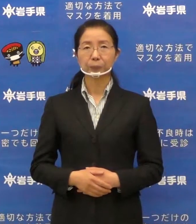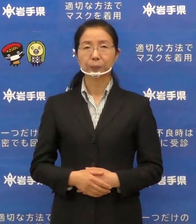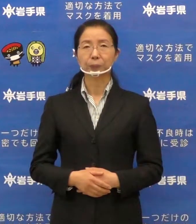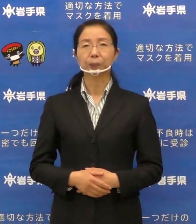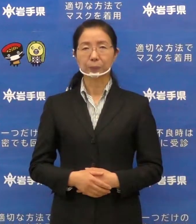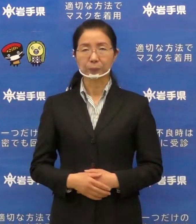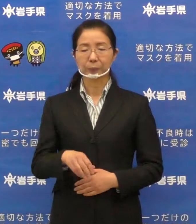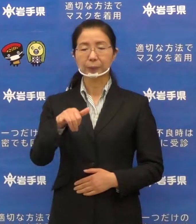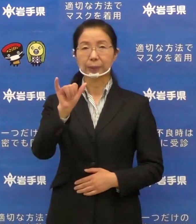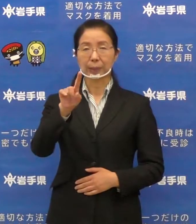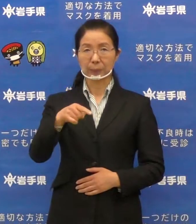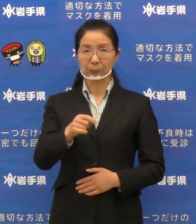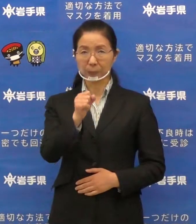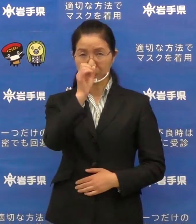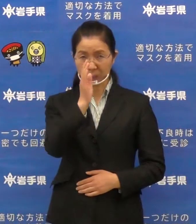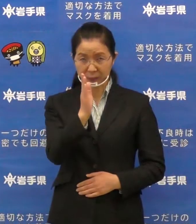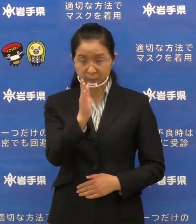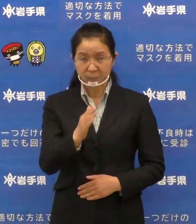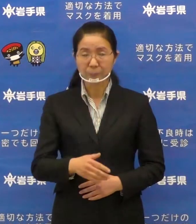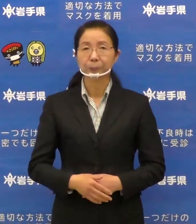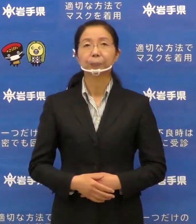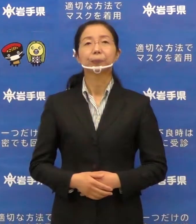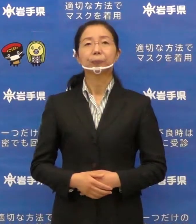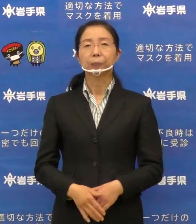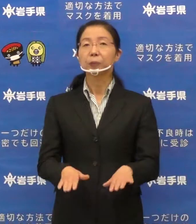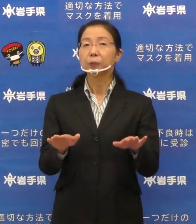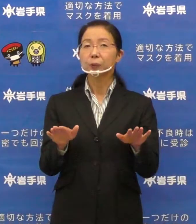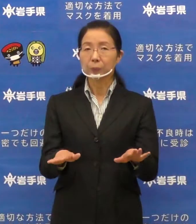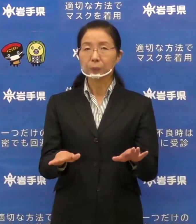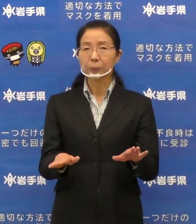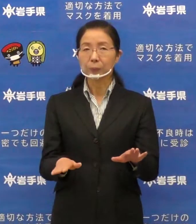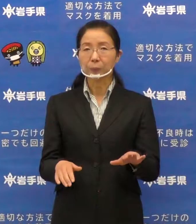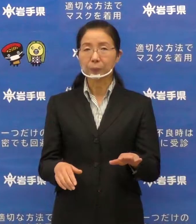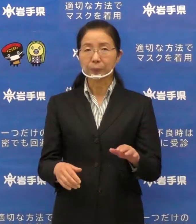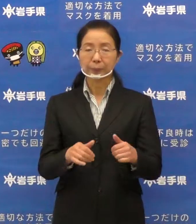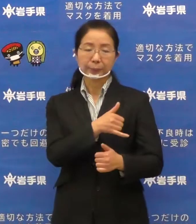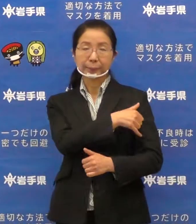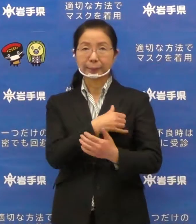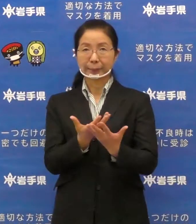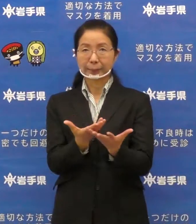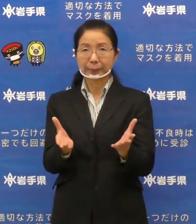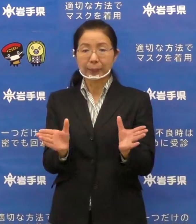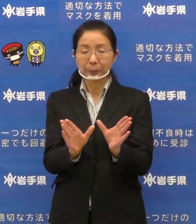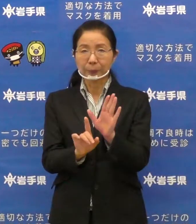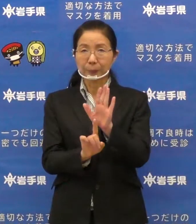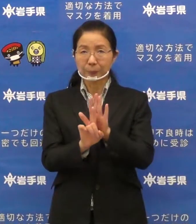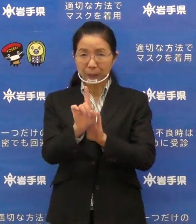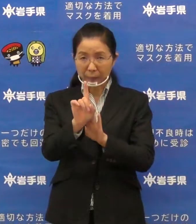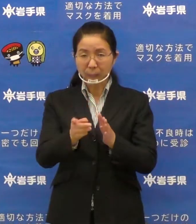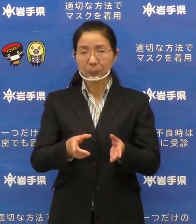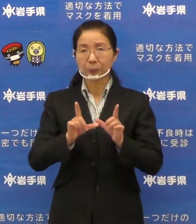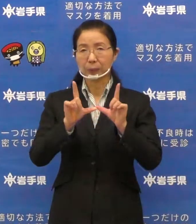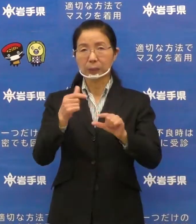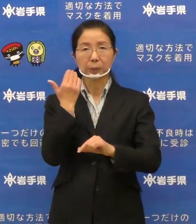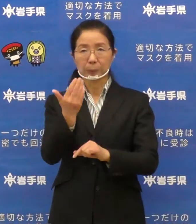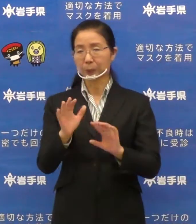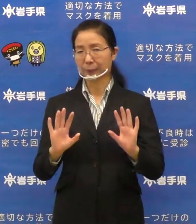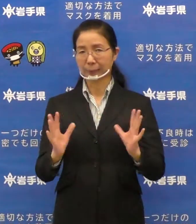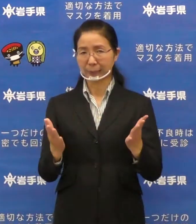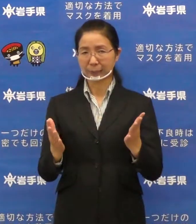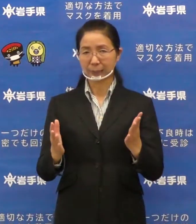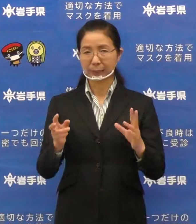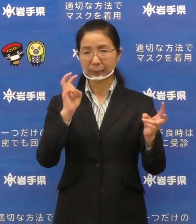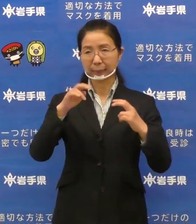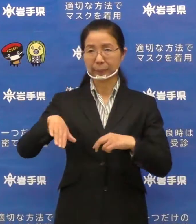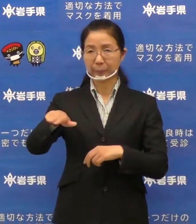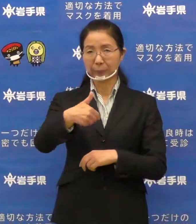NHK 盛岡の矢野と申します。よろしくお願いします。本日は記者クラブを代表しての感謝質問用意がありませんので、各社様質問をお願いいた